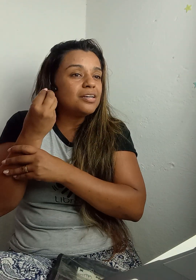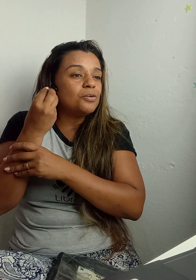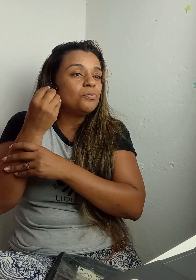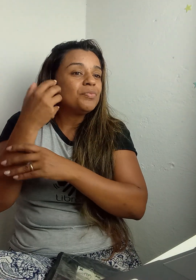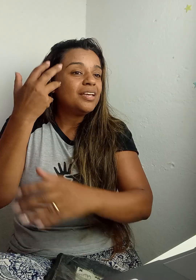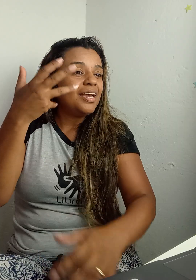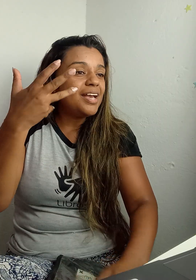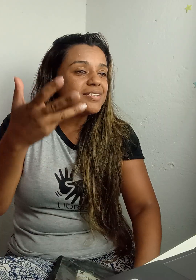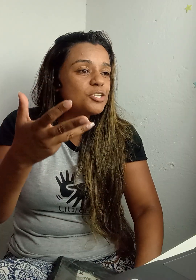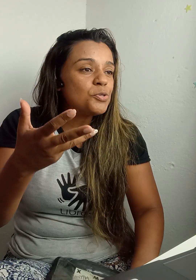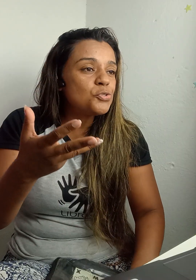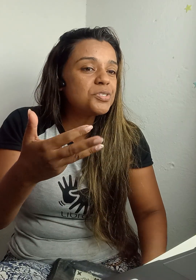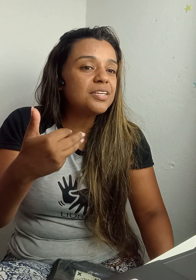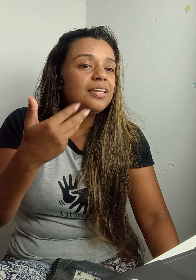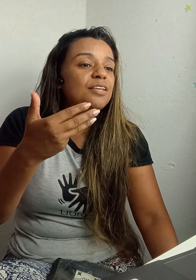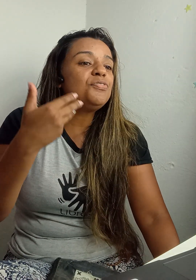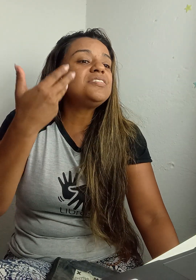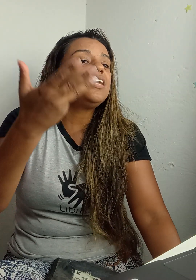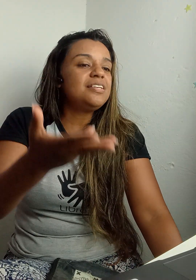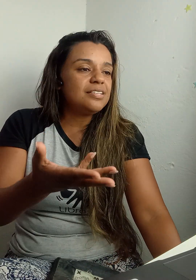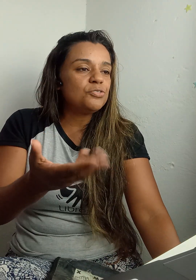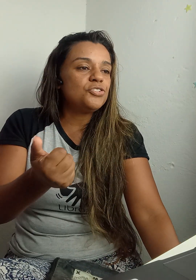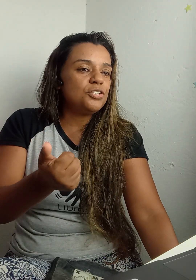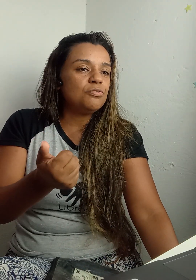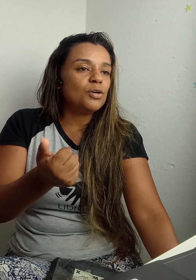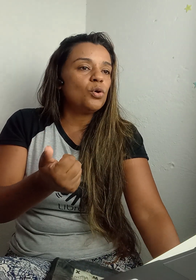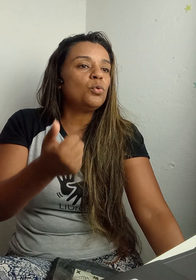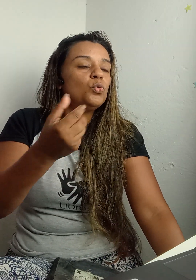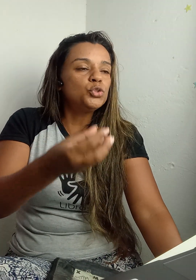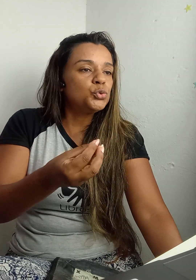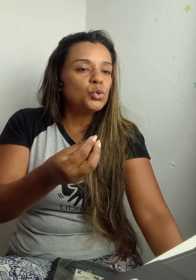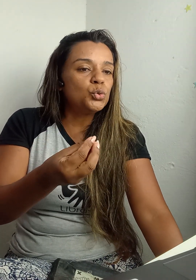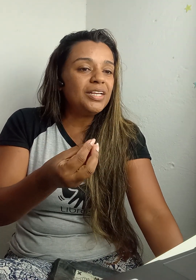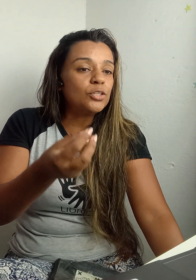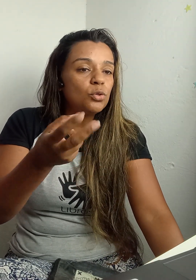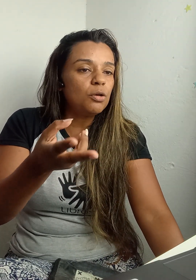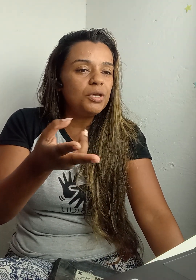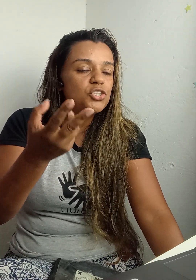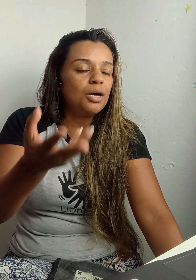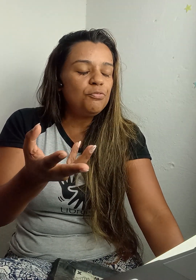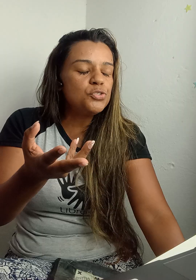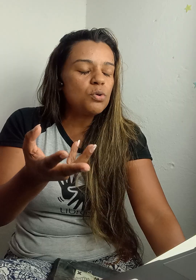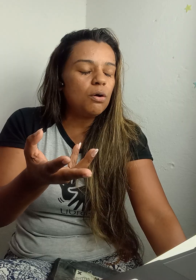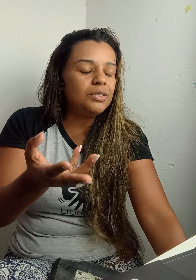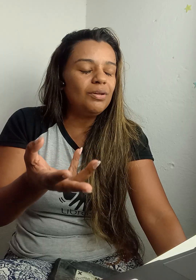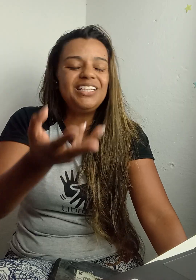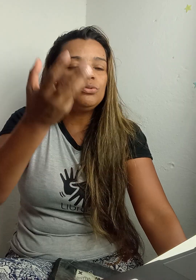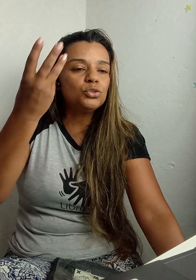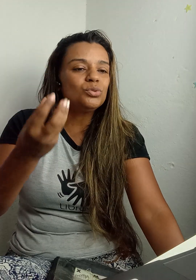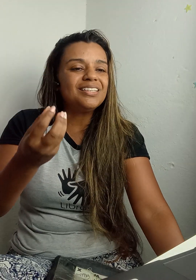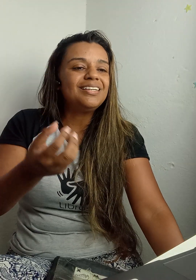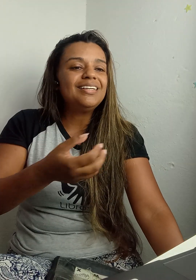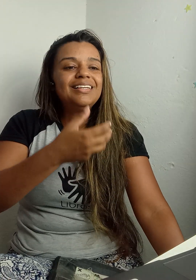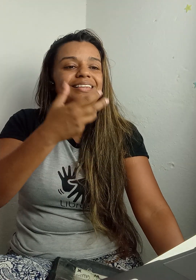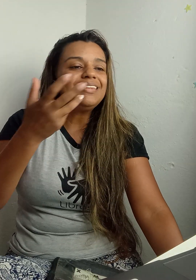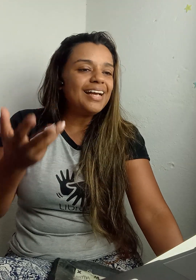audição. Essas pessoas que têm deficiência auditiva. Agora, o surdo, ele é totalmente campo visual, então ele não escuta